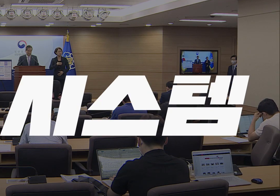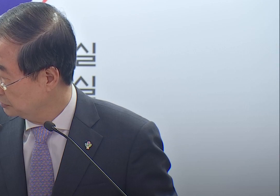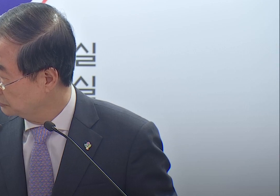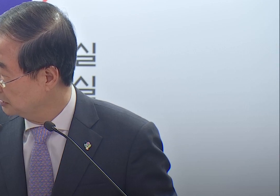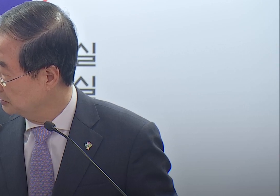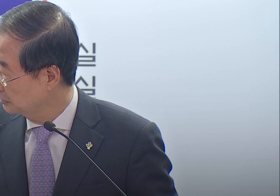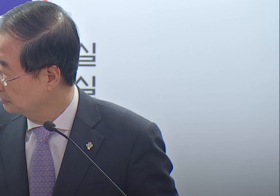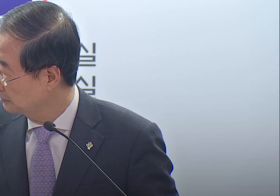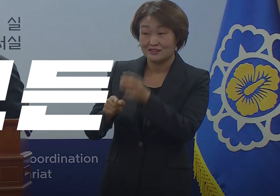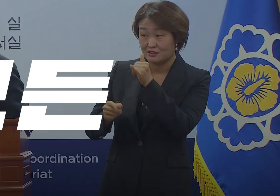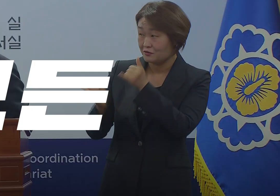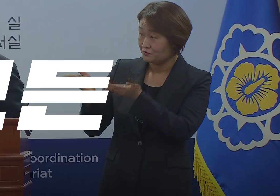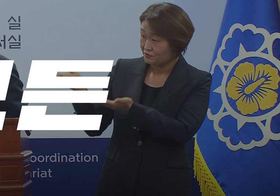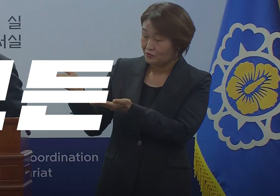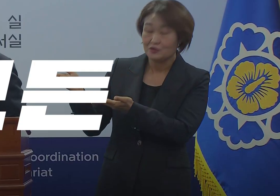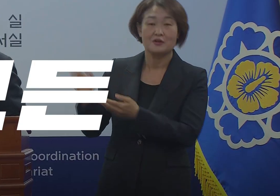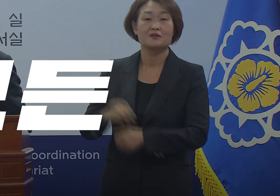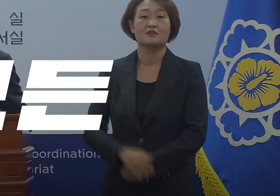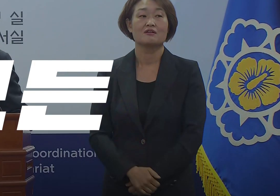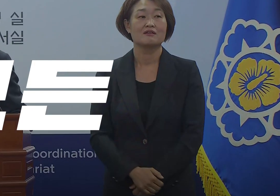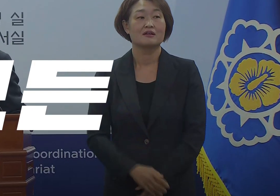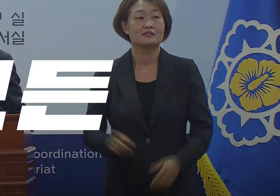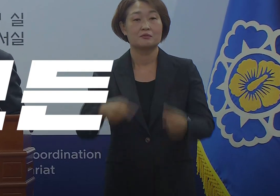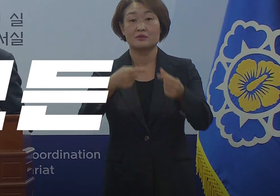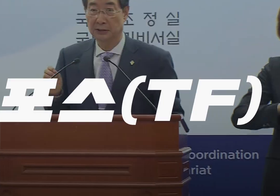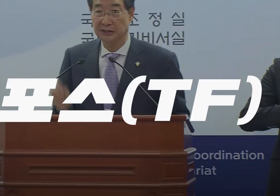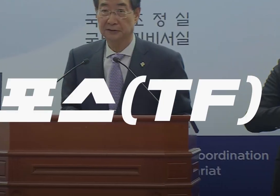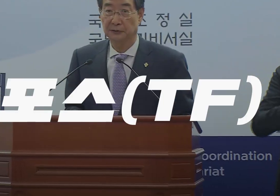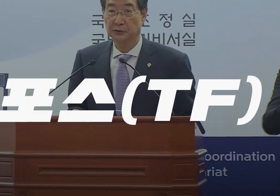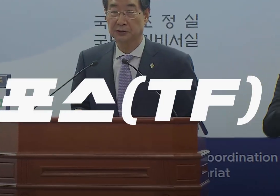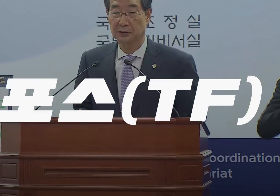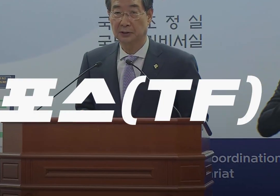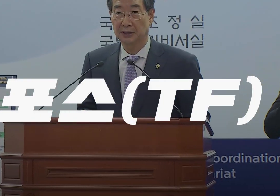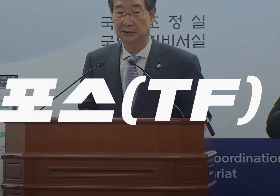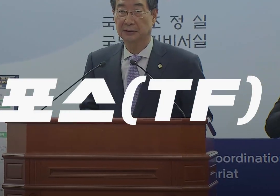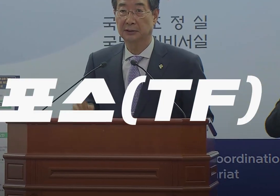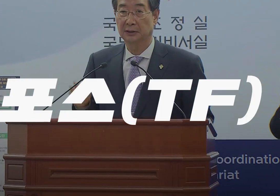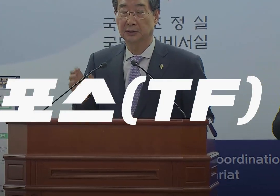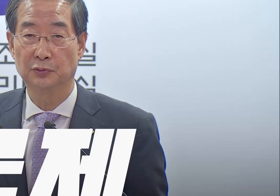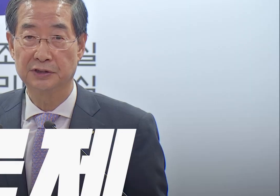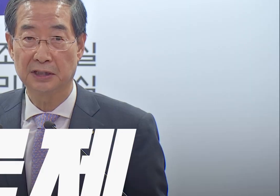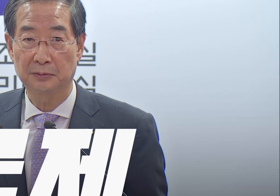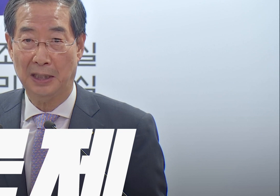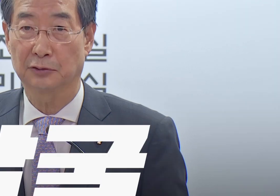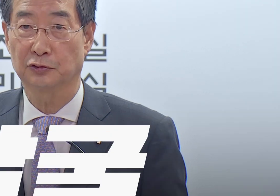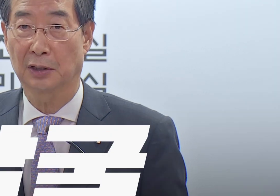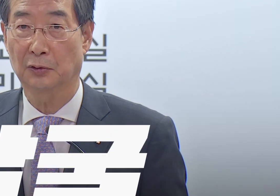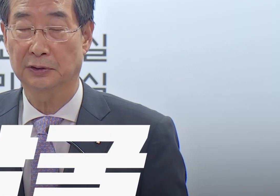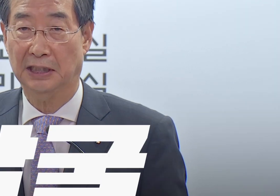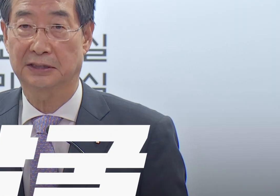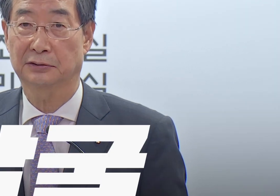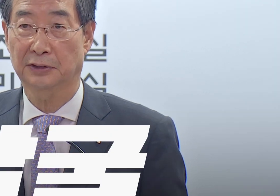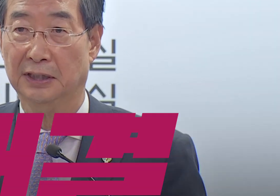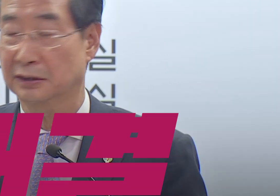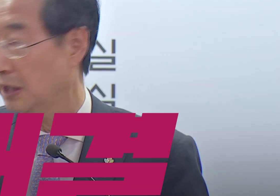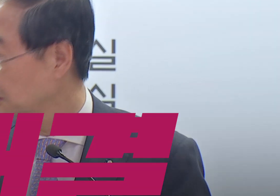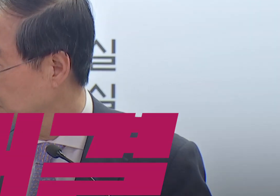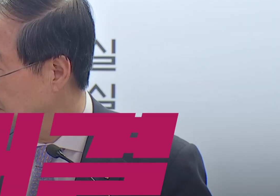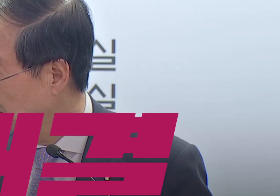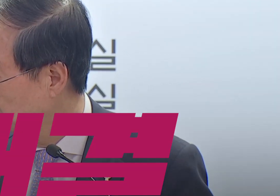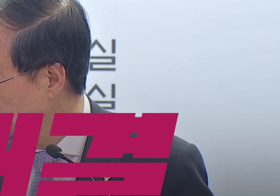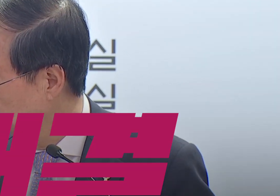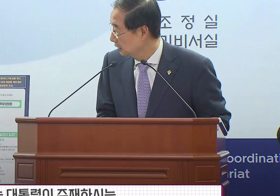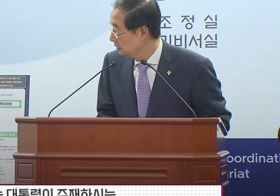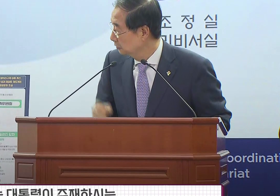시스템의 첫째는 모든 조직들이 태스크포스를 해서 문제를 발굴하고 자체적으로 해결을